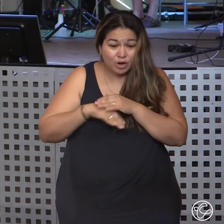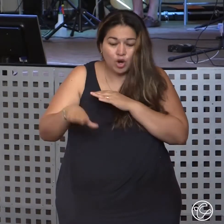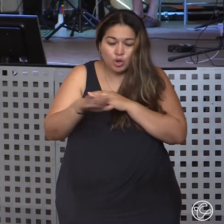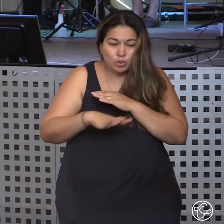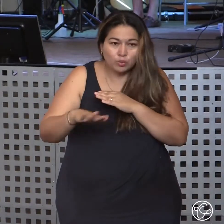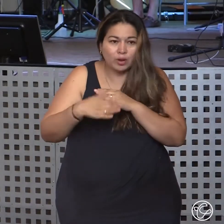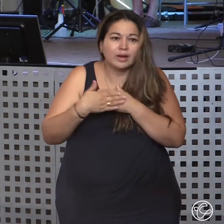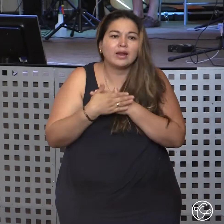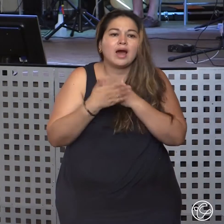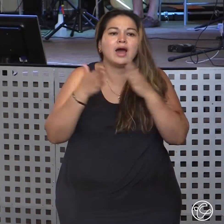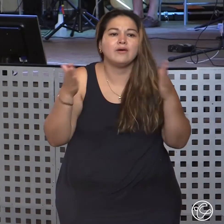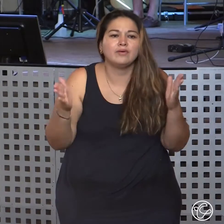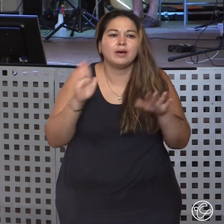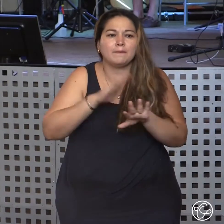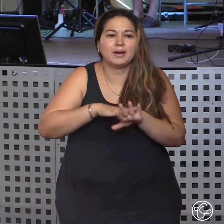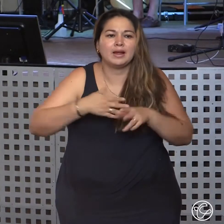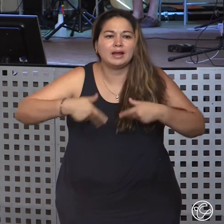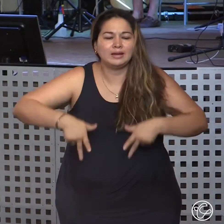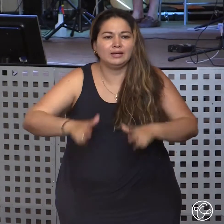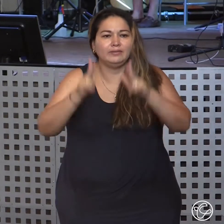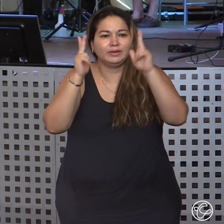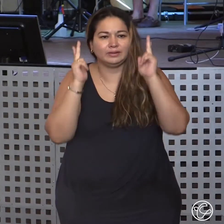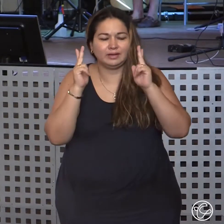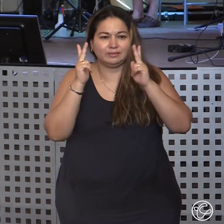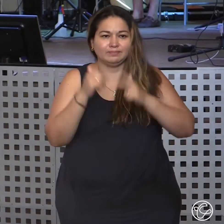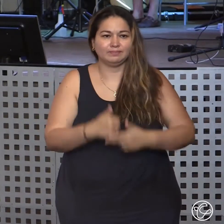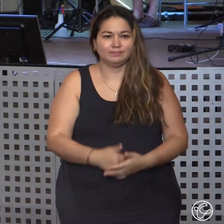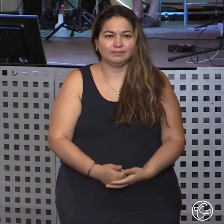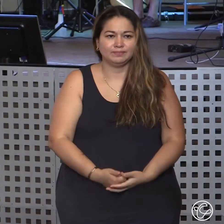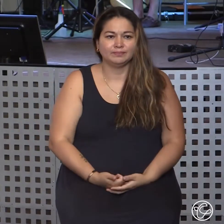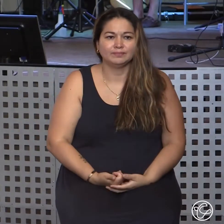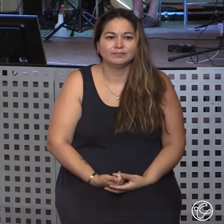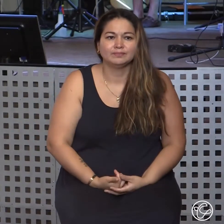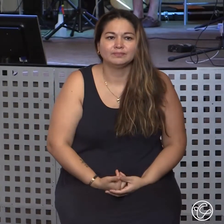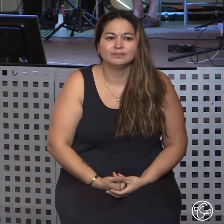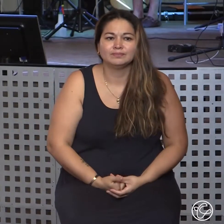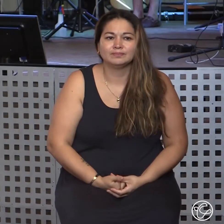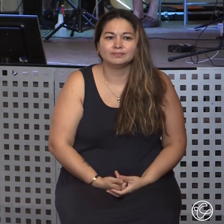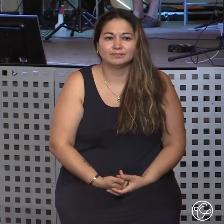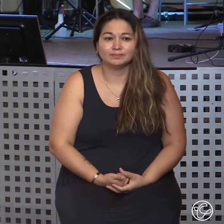mucho linaje de Abraham que seáis, no vais a poder ser libres.